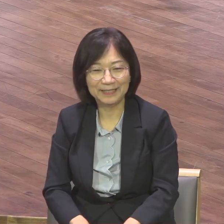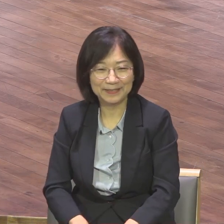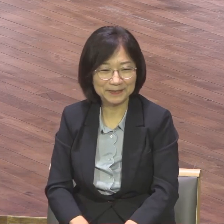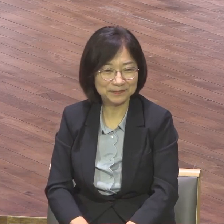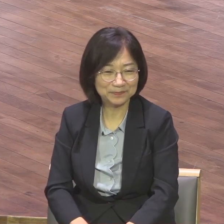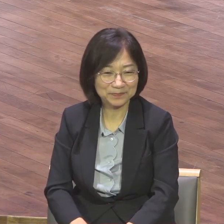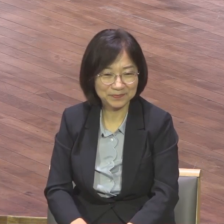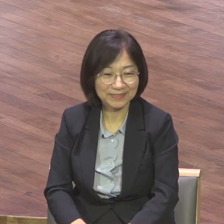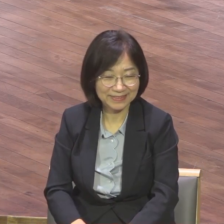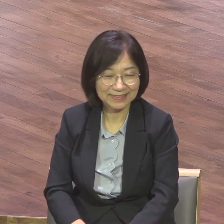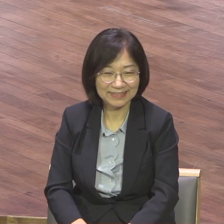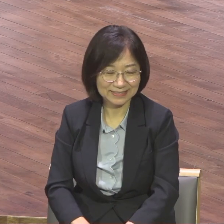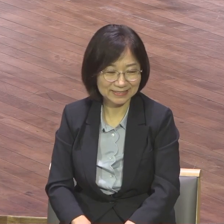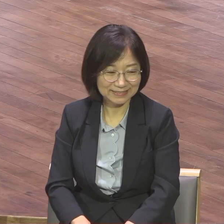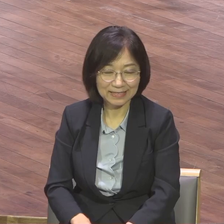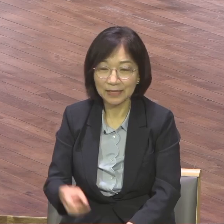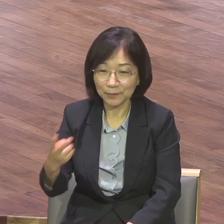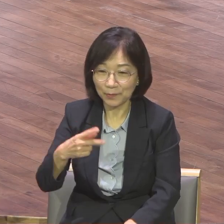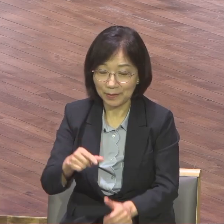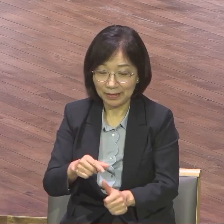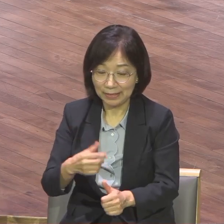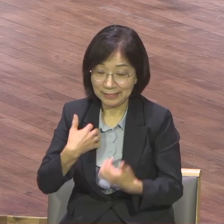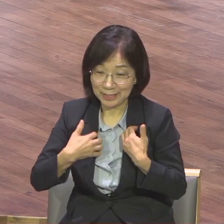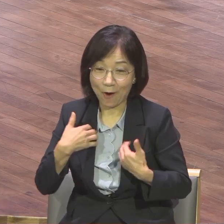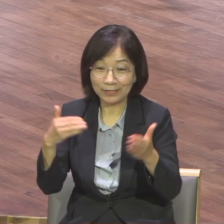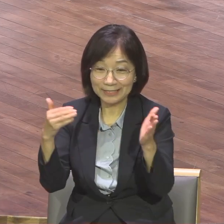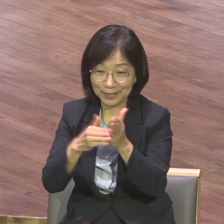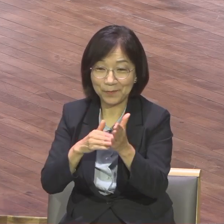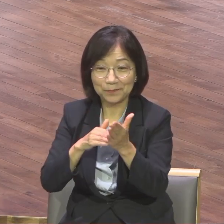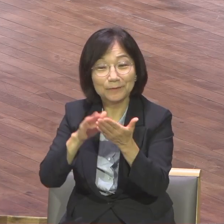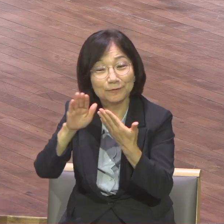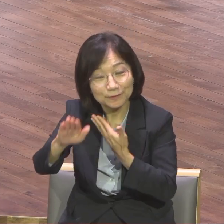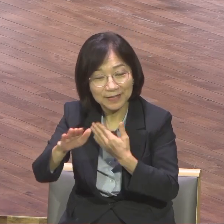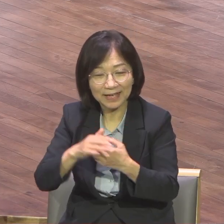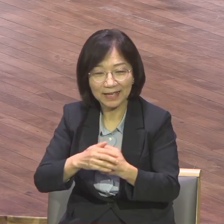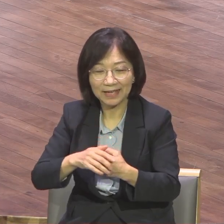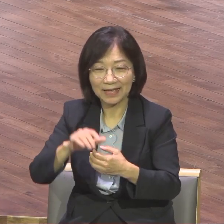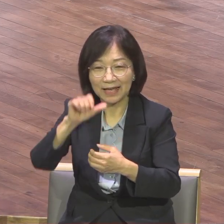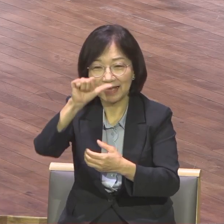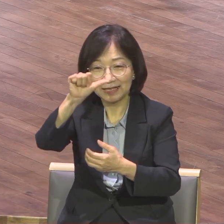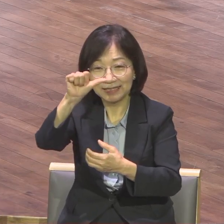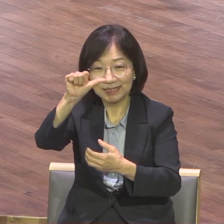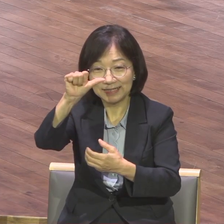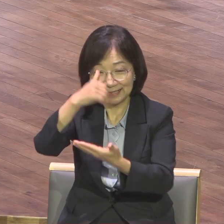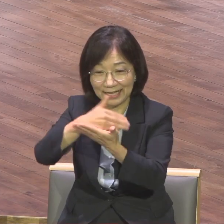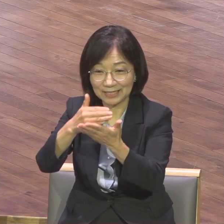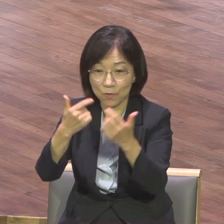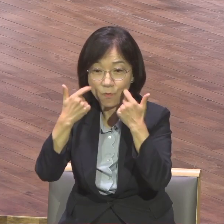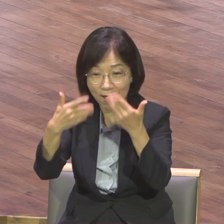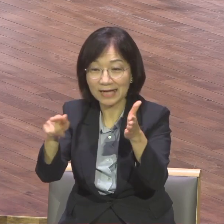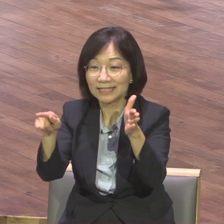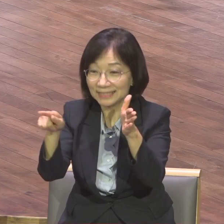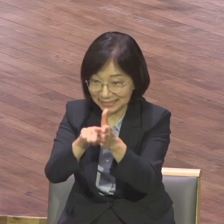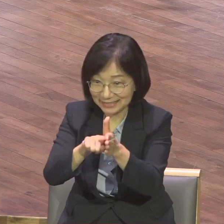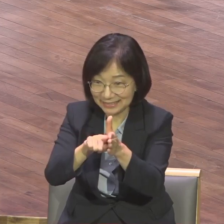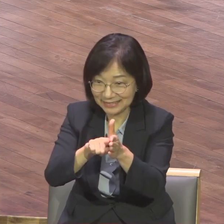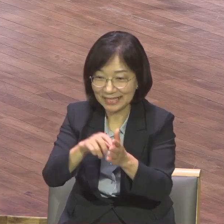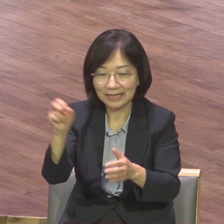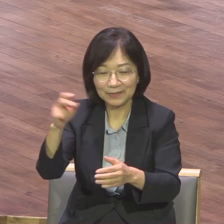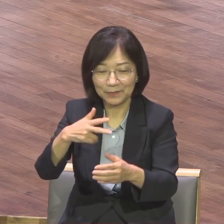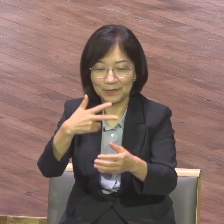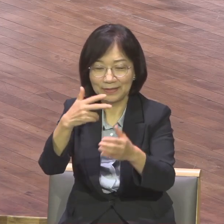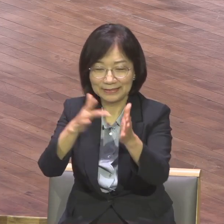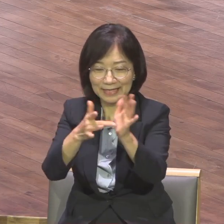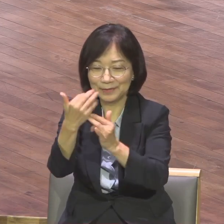아니라 구원만 영접하고 난 이후에 다섯 가지 확신, 구원만 이 다섯 가지 확신 심어주고 난 이후에 일곱 가지